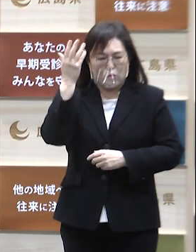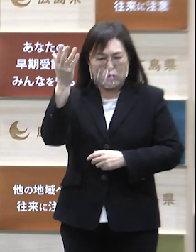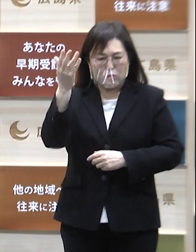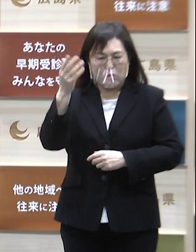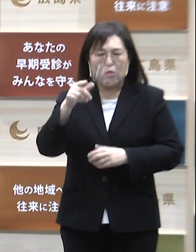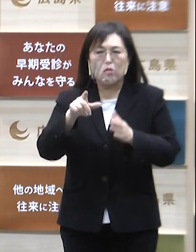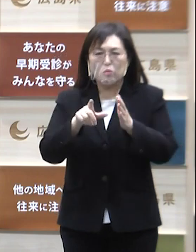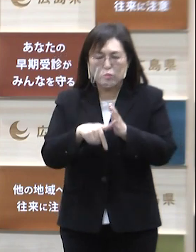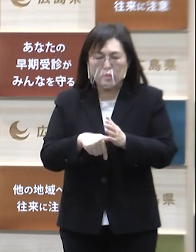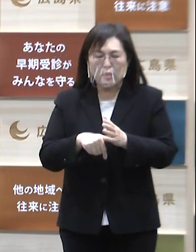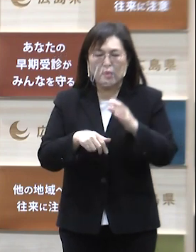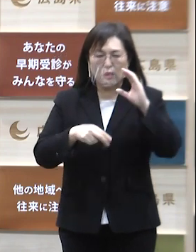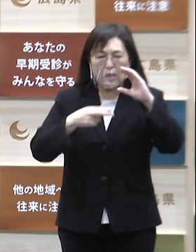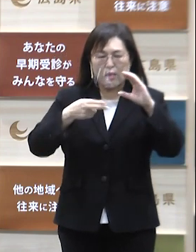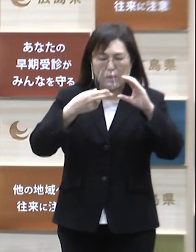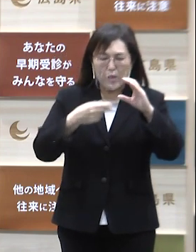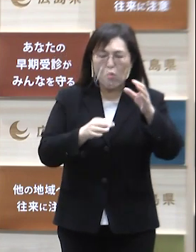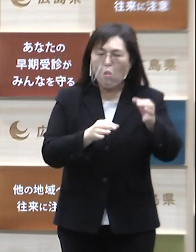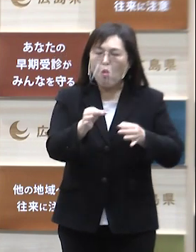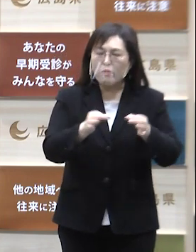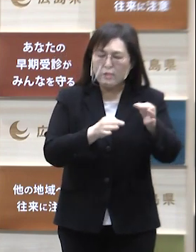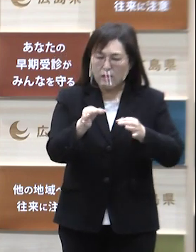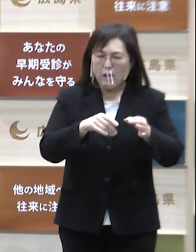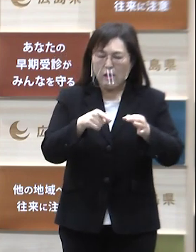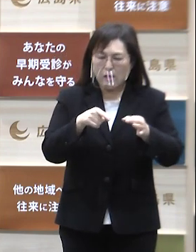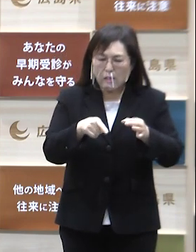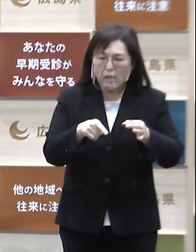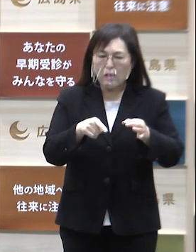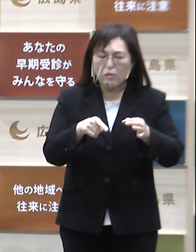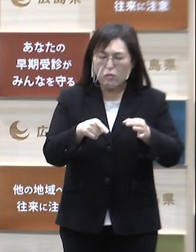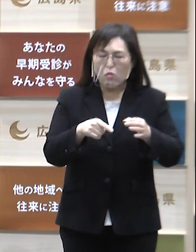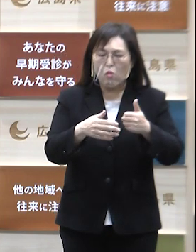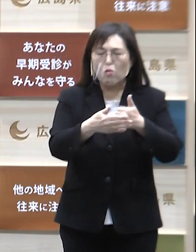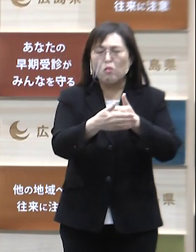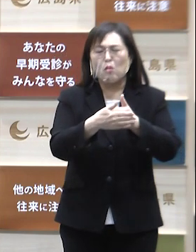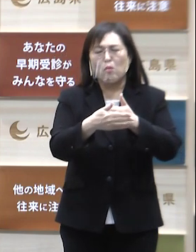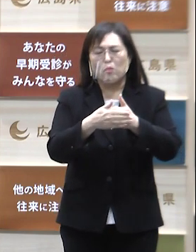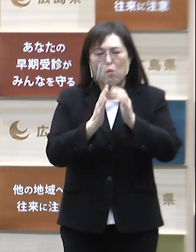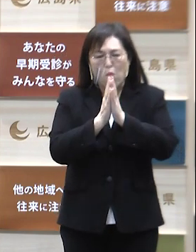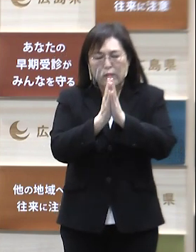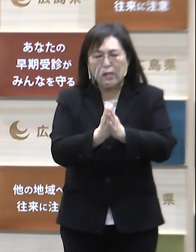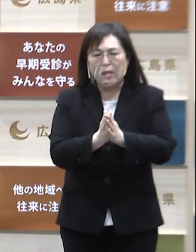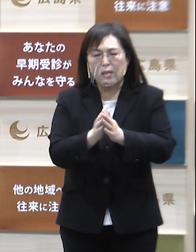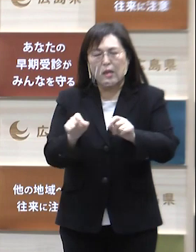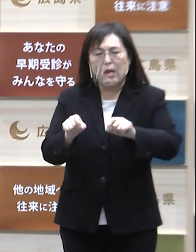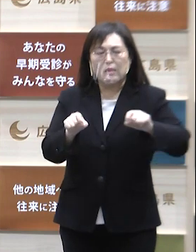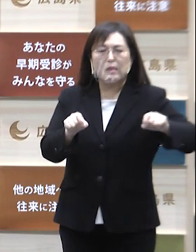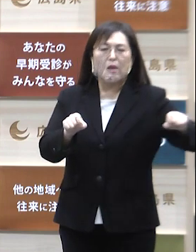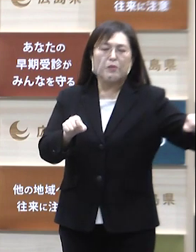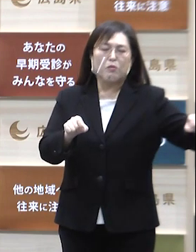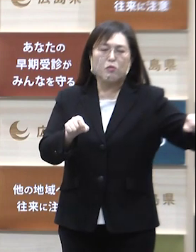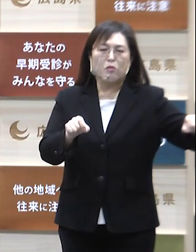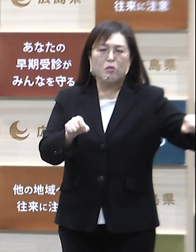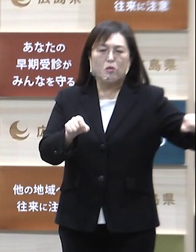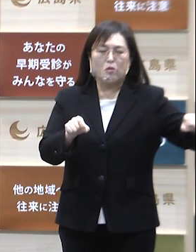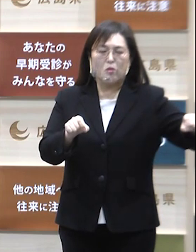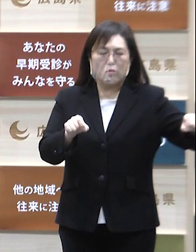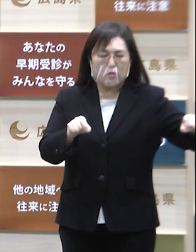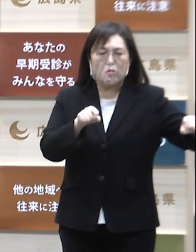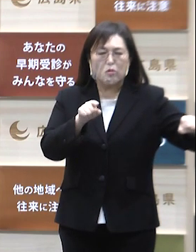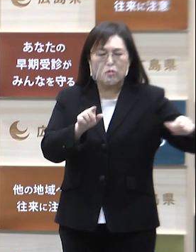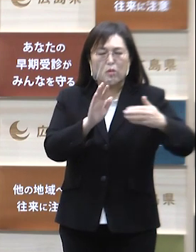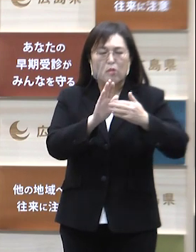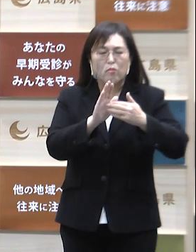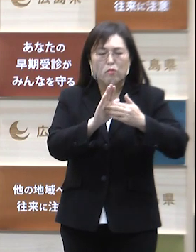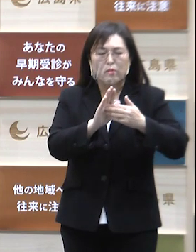へのインパクトが長期に継続してしまうということで、まず感染拡大を止めるということが